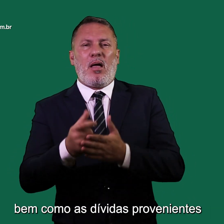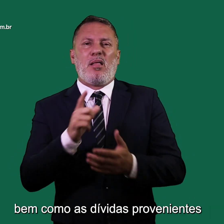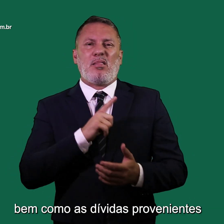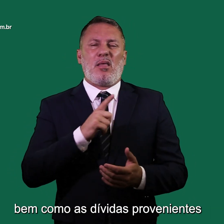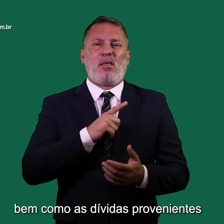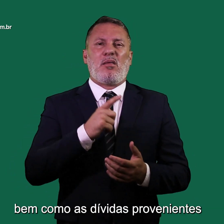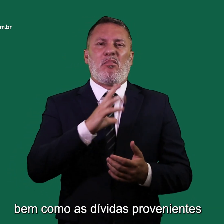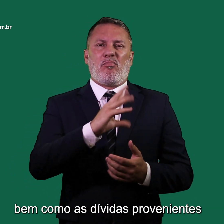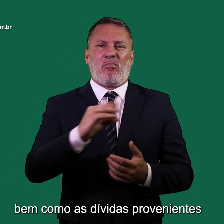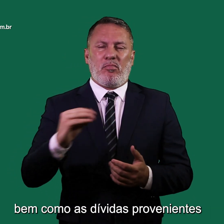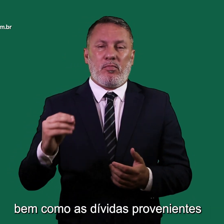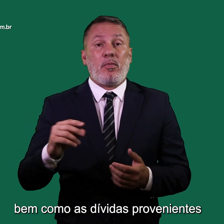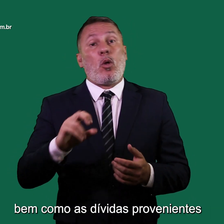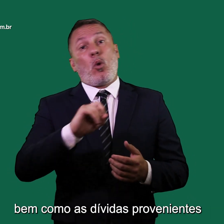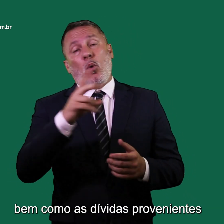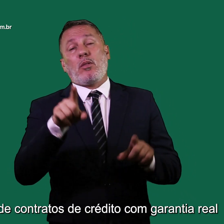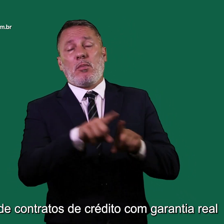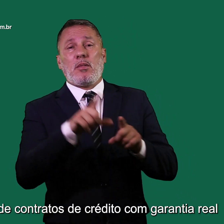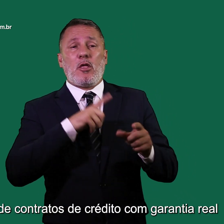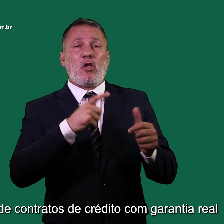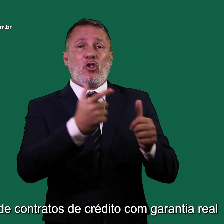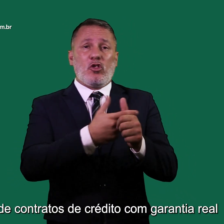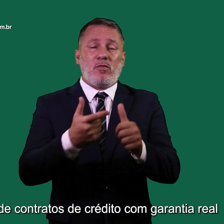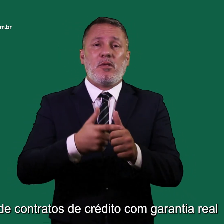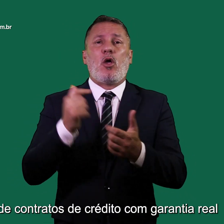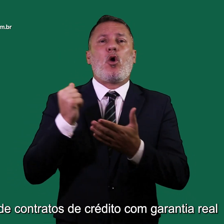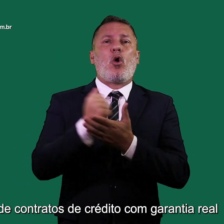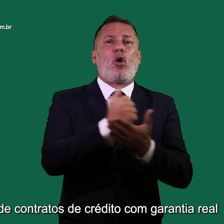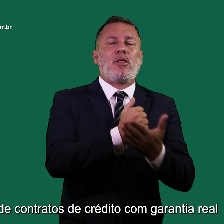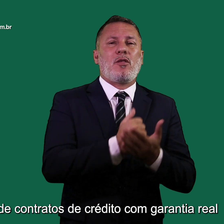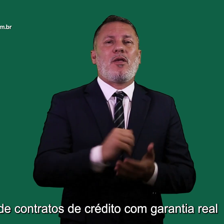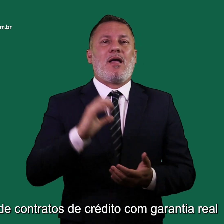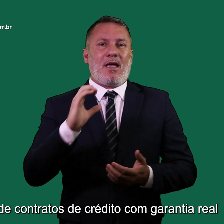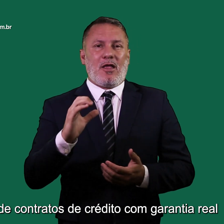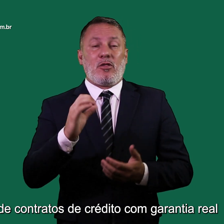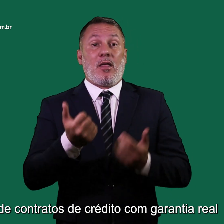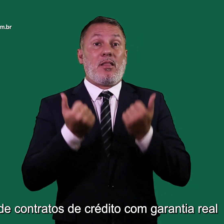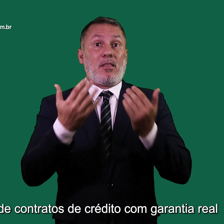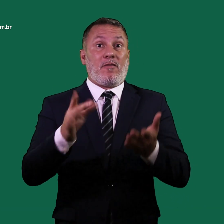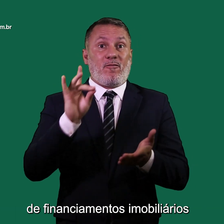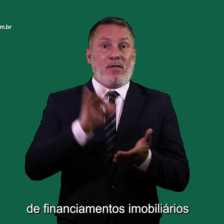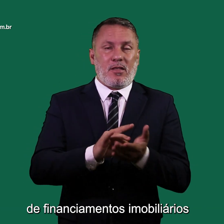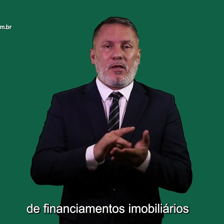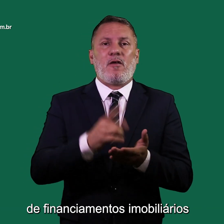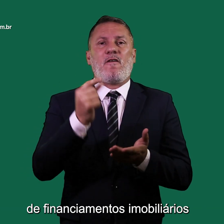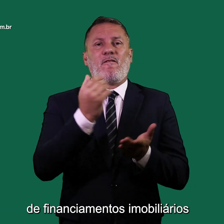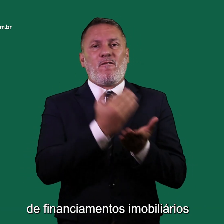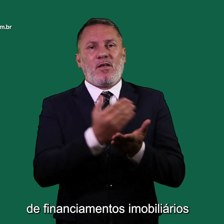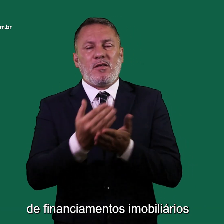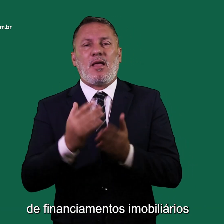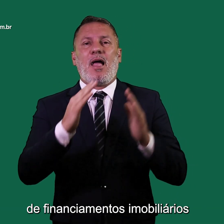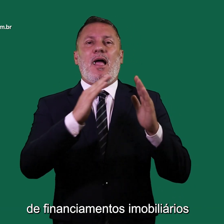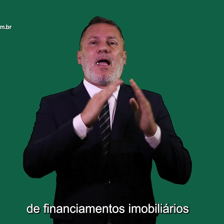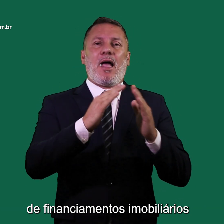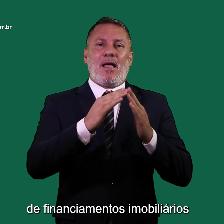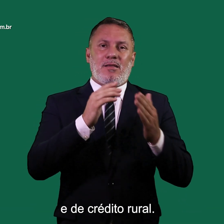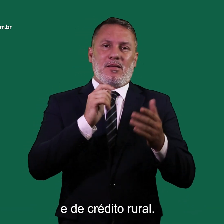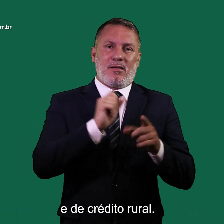as dívidas provenientes de contratos de crédito com garantia real, de financiamentos imobiliários e de